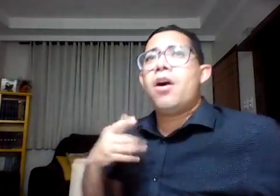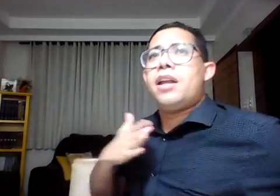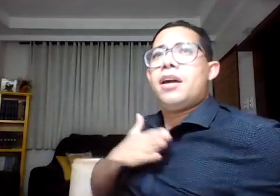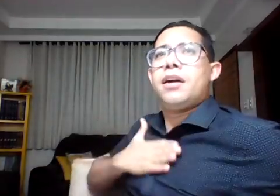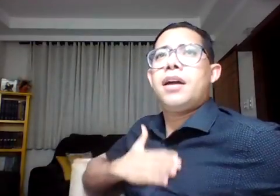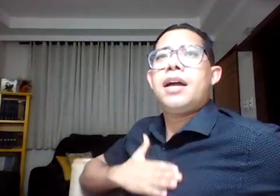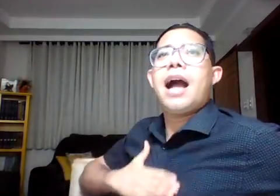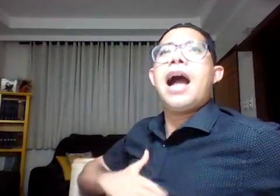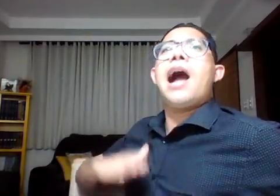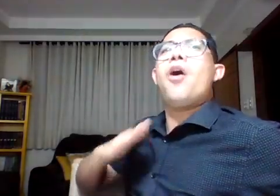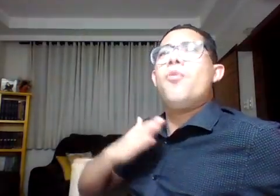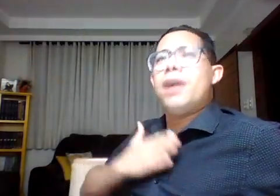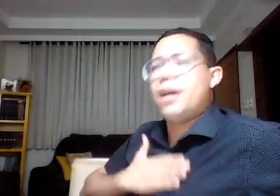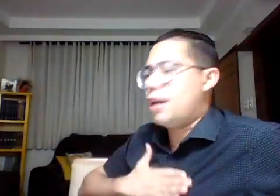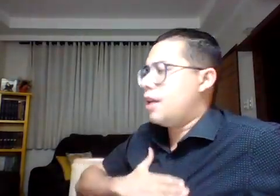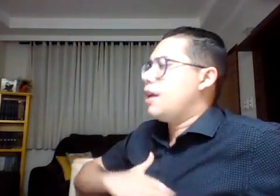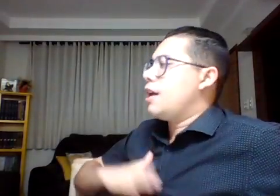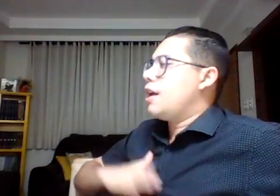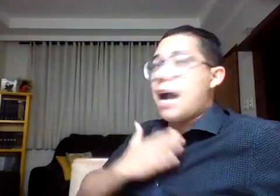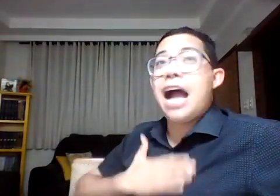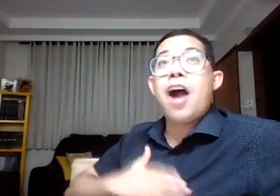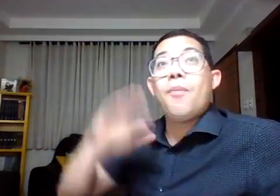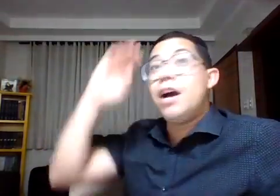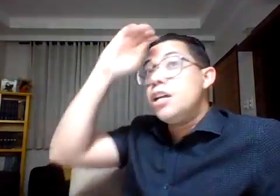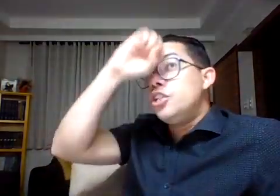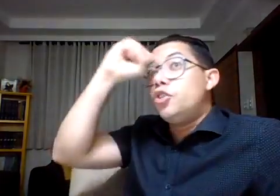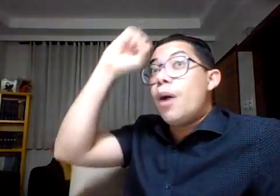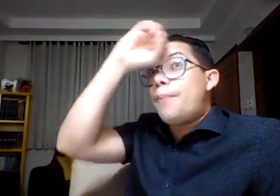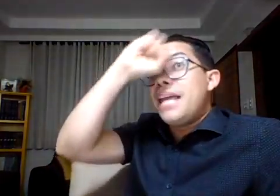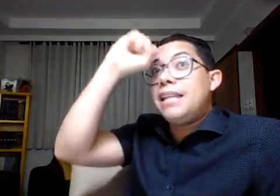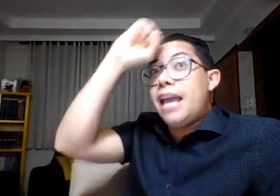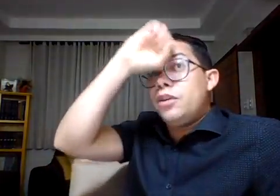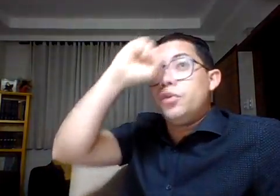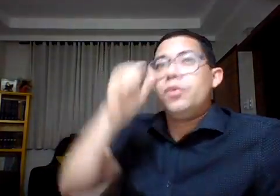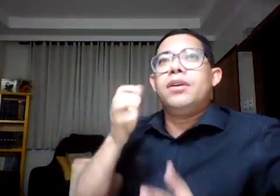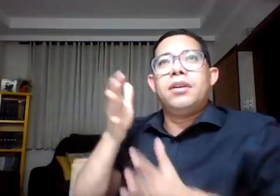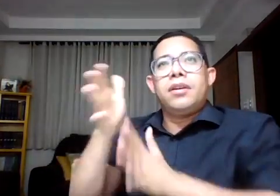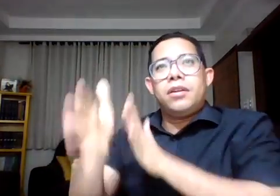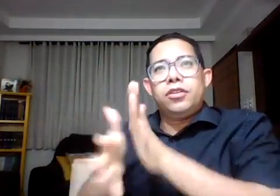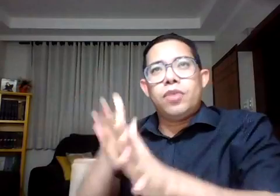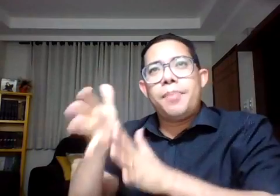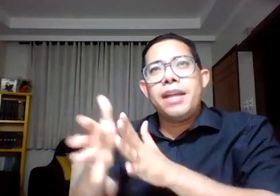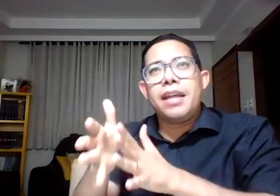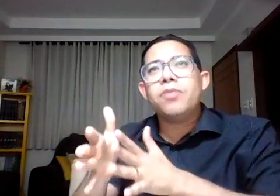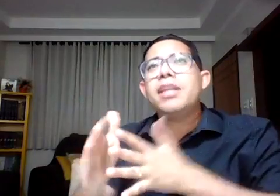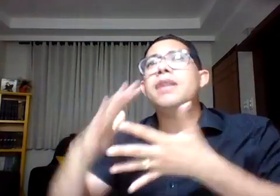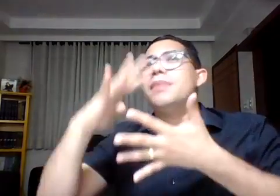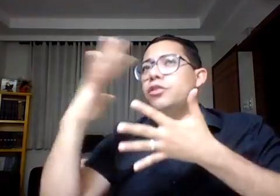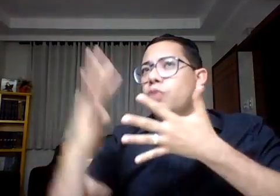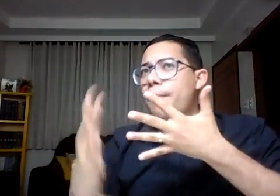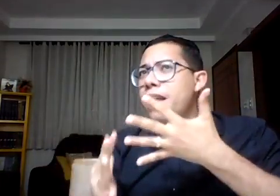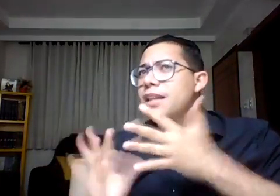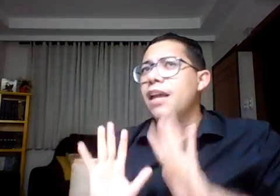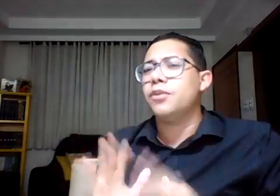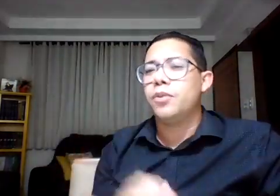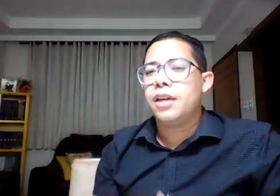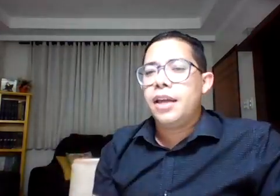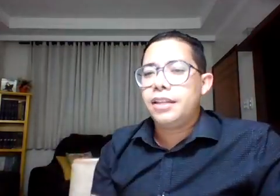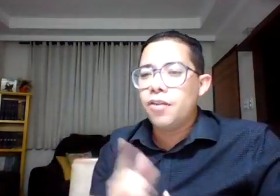olha, calma, estou aprendendo. Estou aprendendo Libras, estou aprendendo. Então você